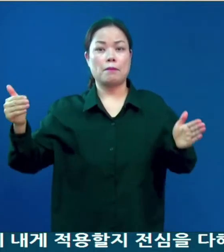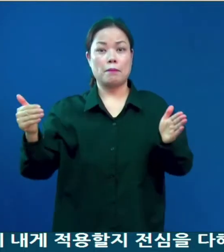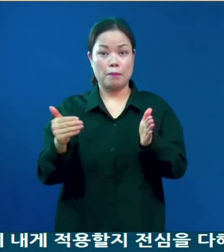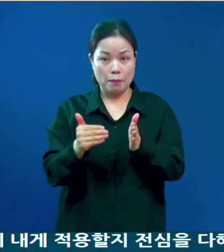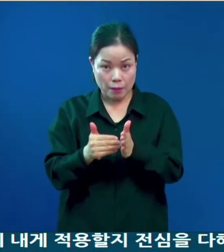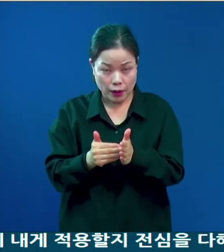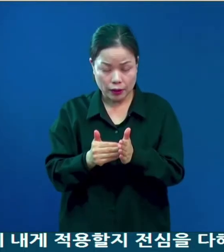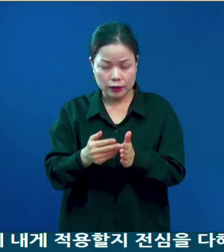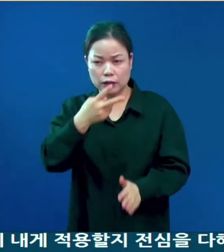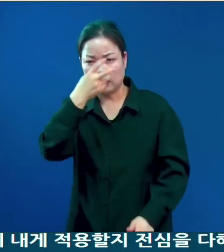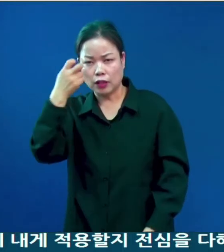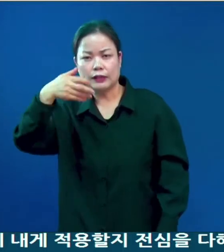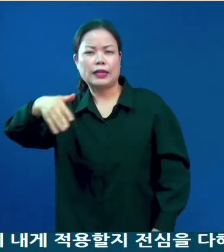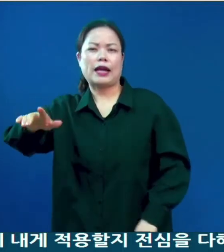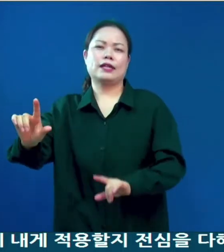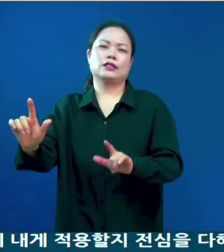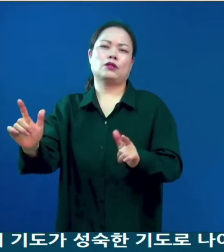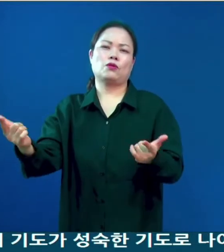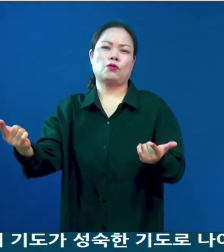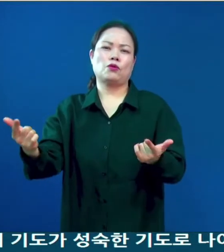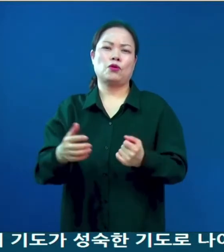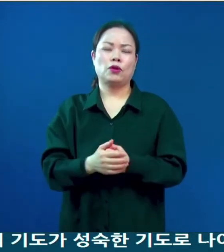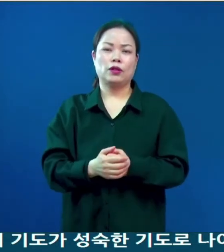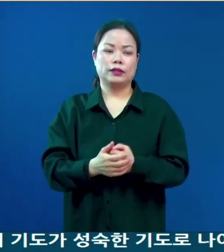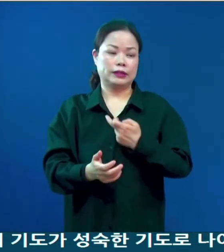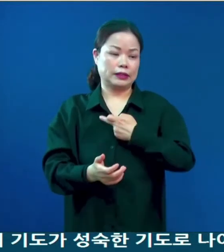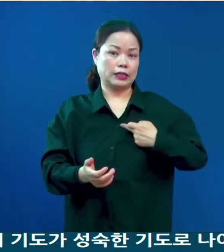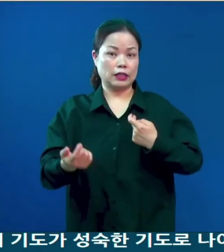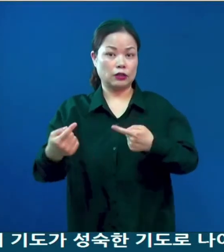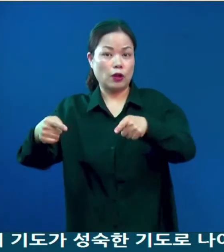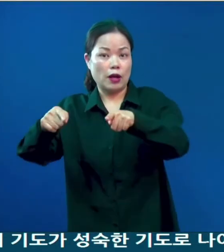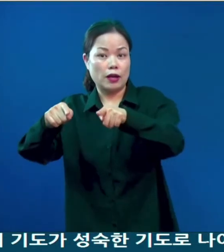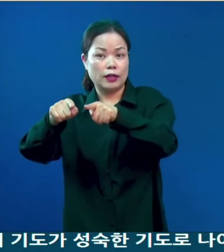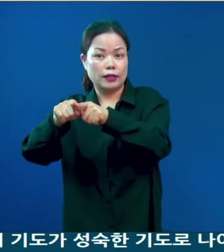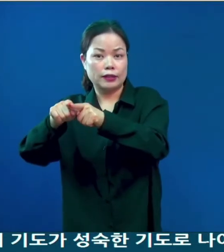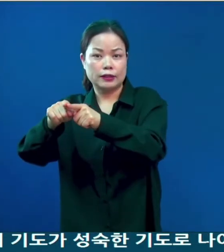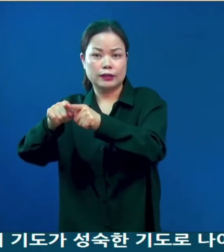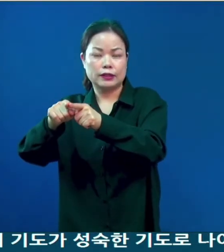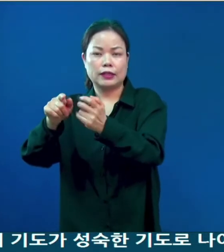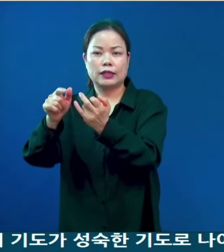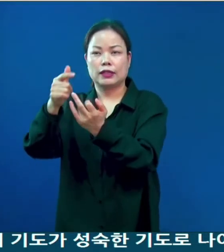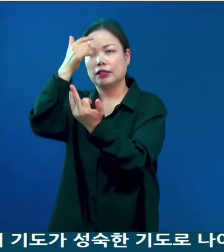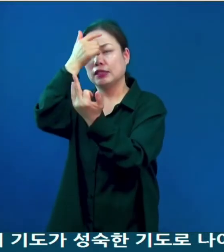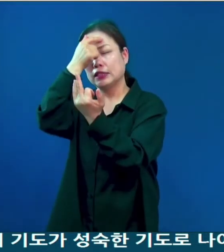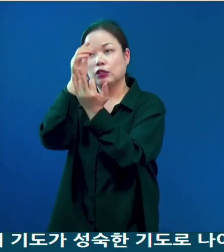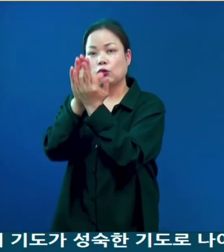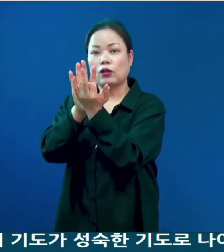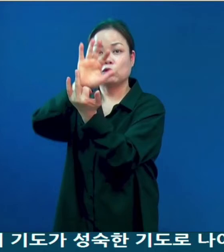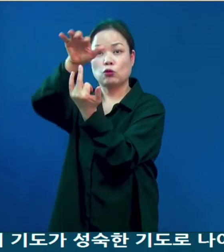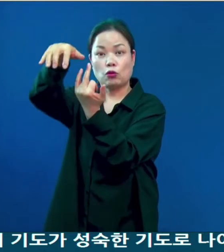주무러 가신 것이 아니라, 주무시러 가신 것이 아니라 이제 제자들과 함께 겟세마네 동산에 올라가시죠.